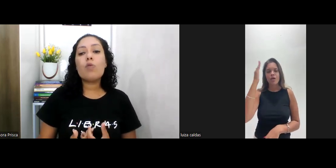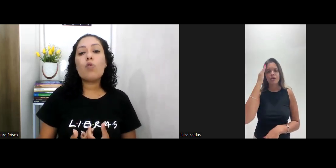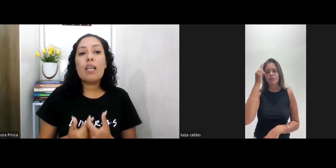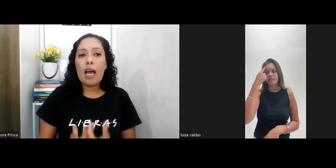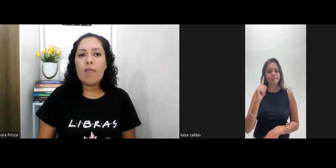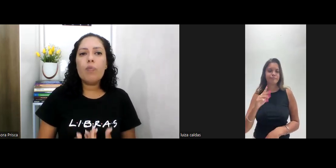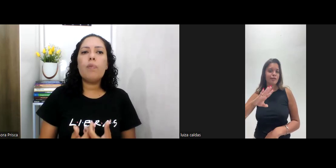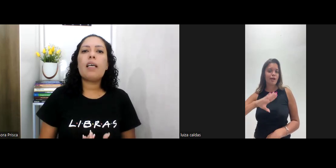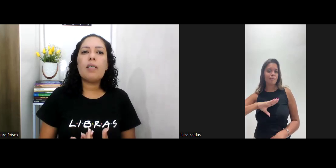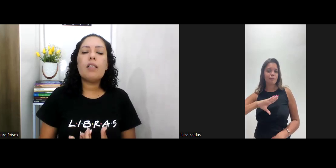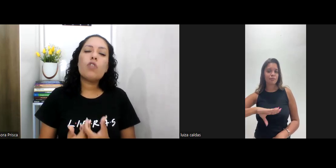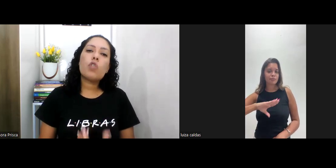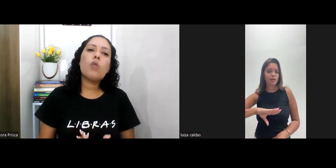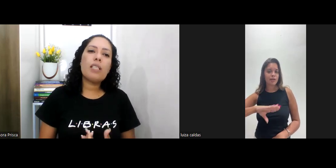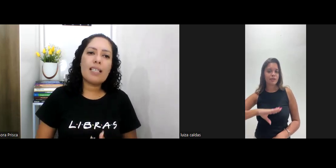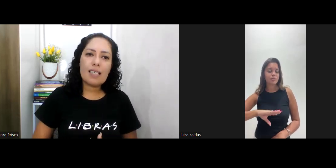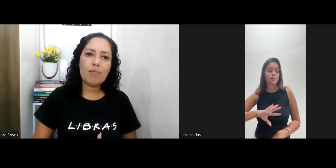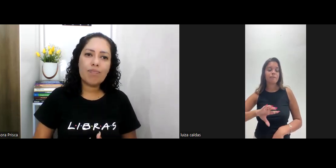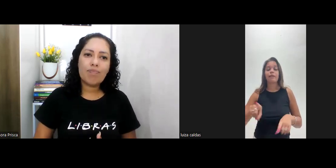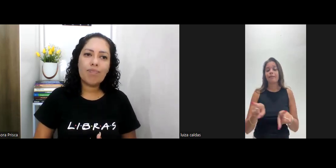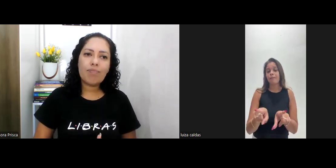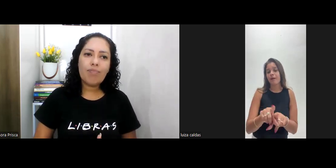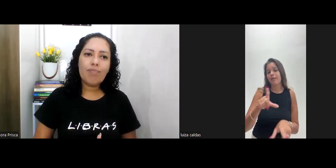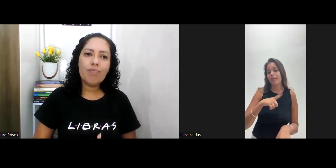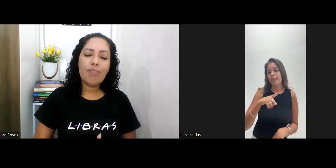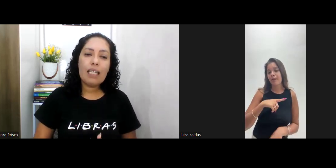nós temos um grave problema de comunicação.